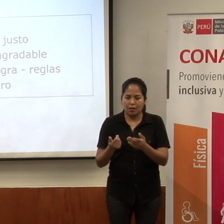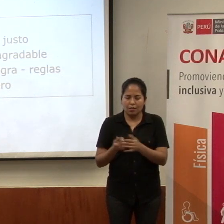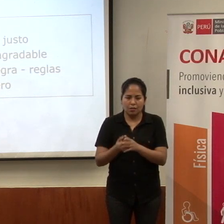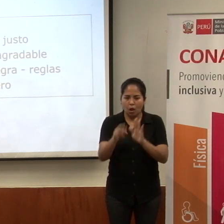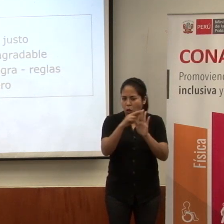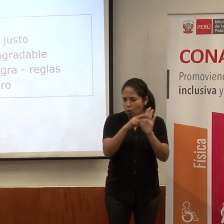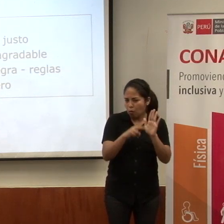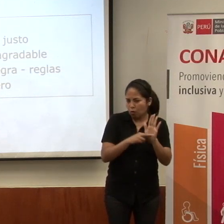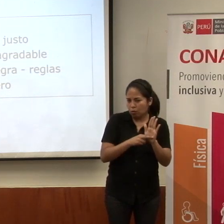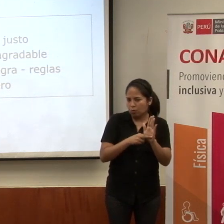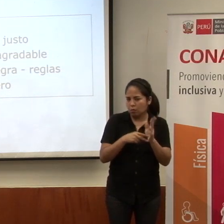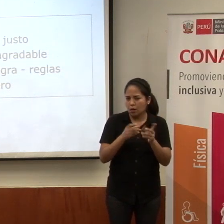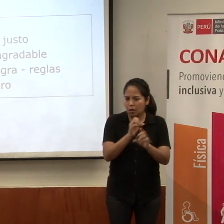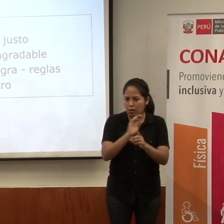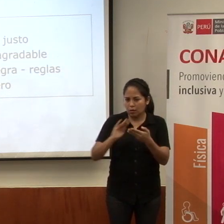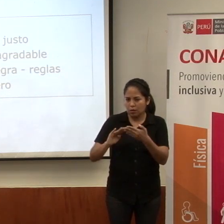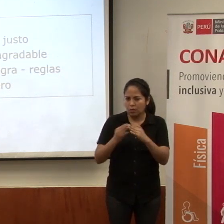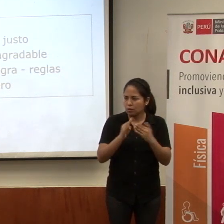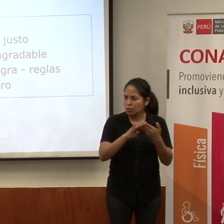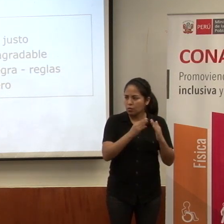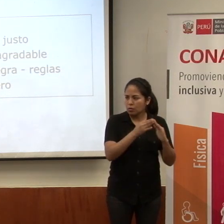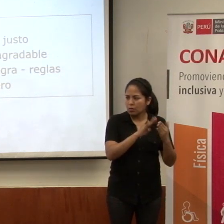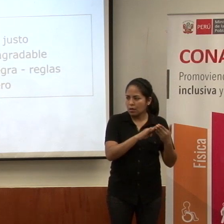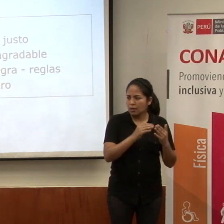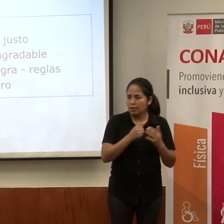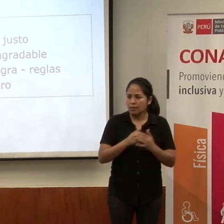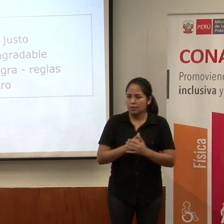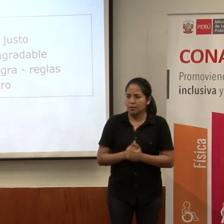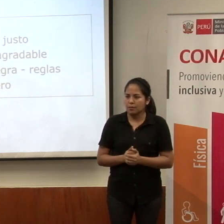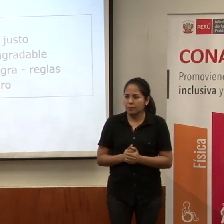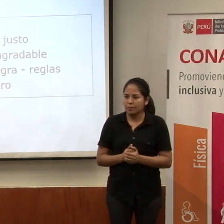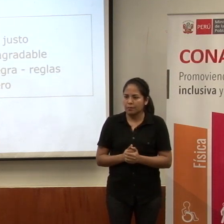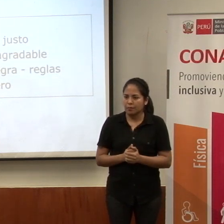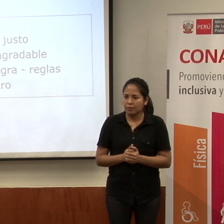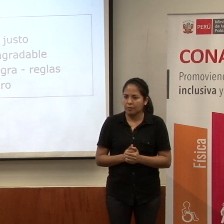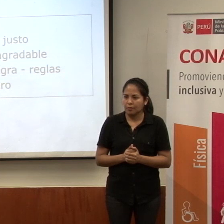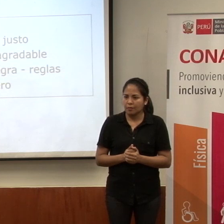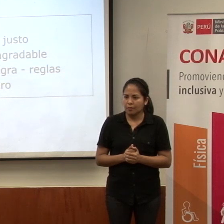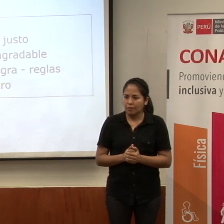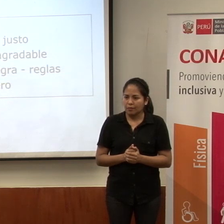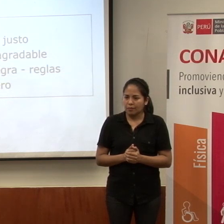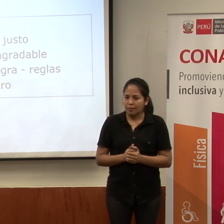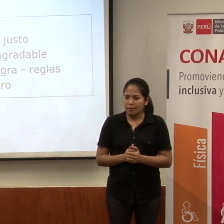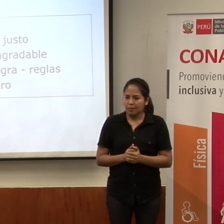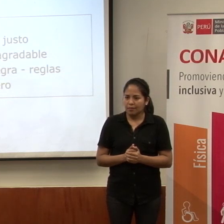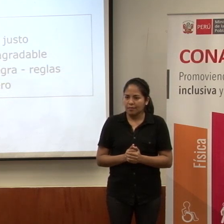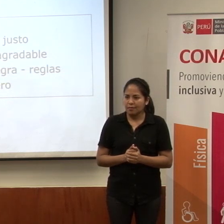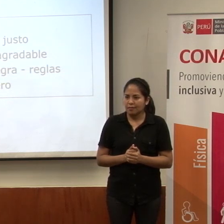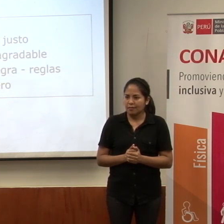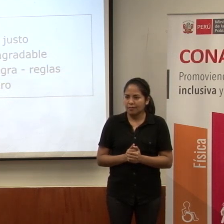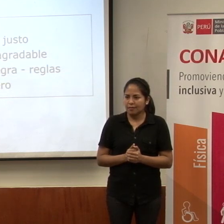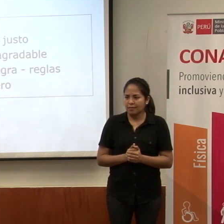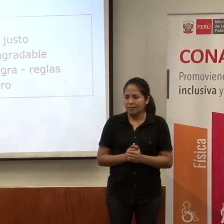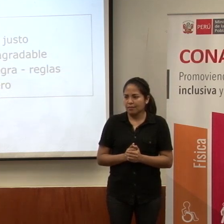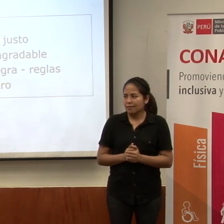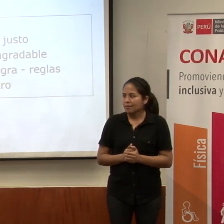el conocimiento para buscar lo verdadero. No es acá adentro, no es afuera. Es